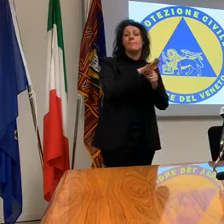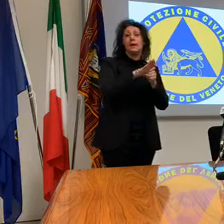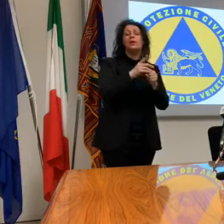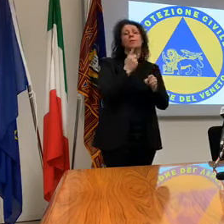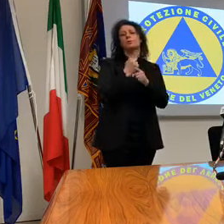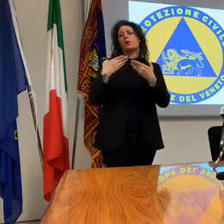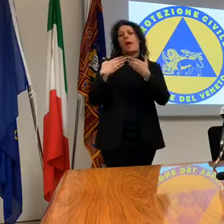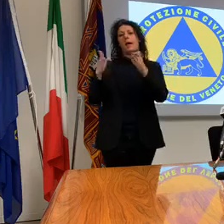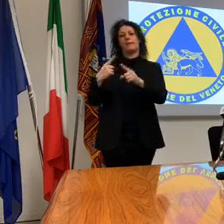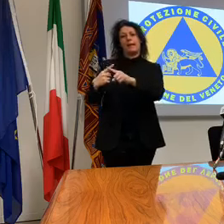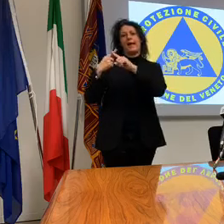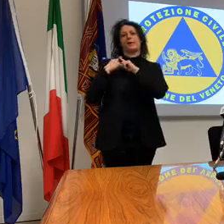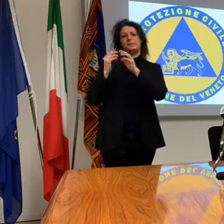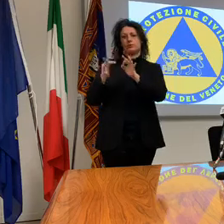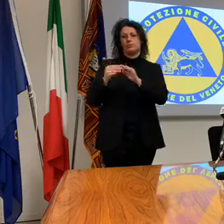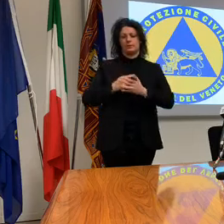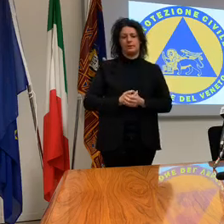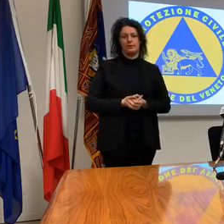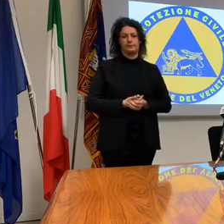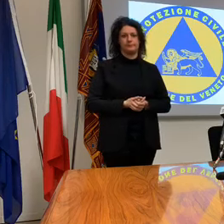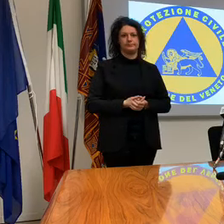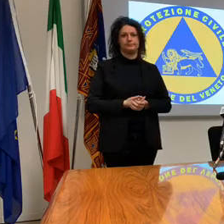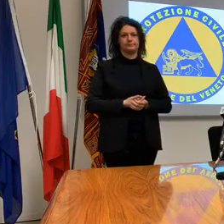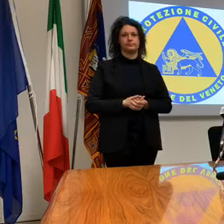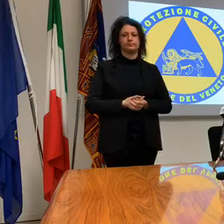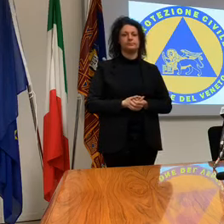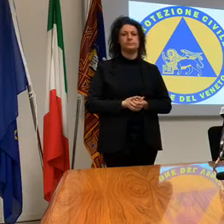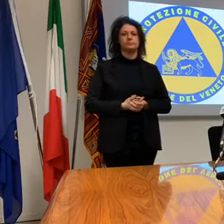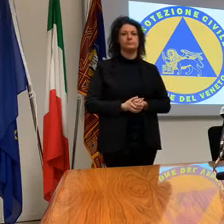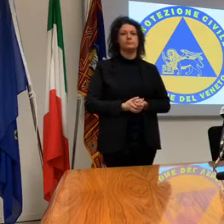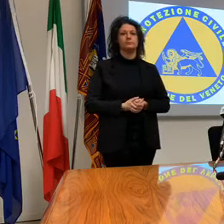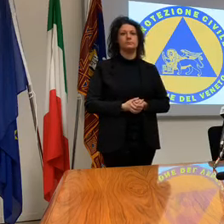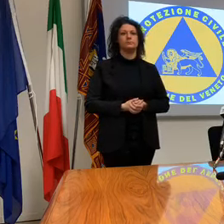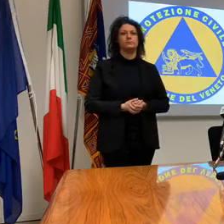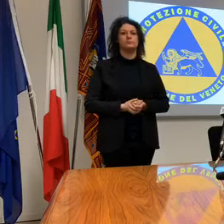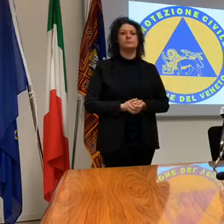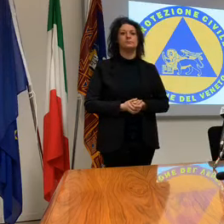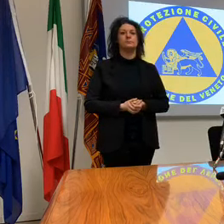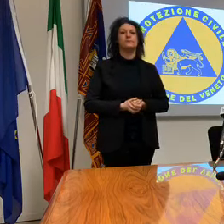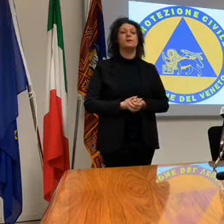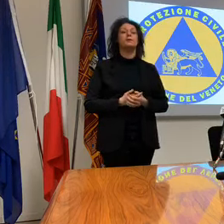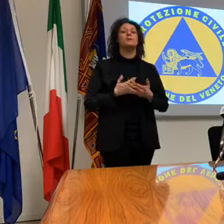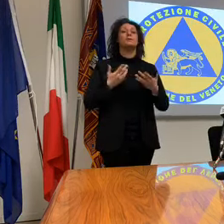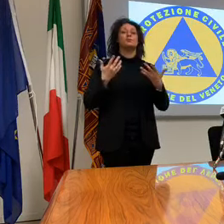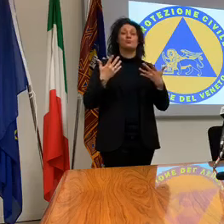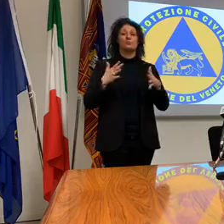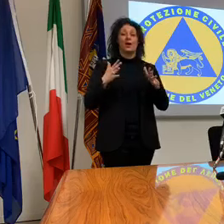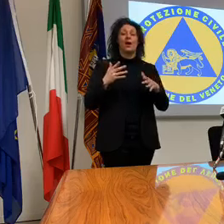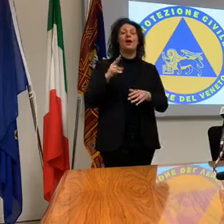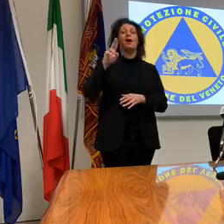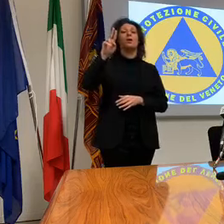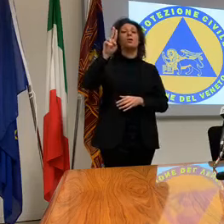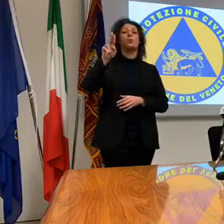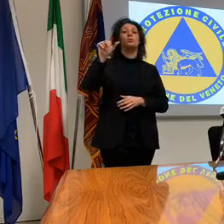il personale, è personale che ci è stato chiesto, vi sapete che c'è stata un'iniziale richiesta delle singole USL